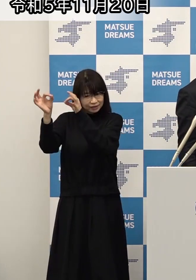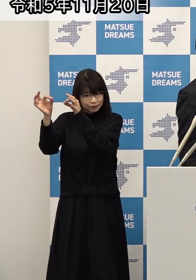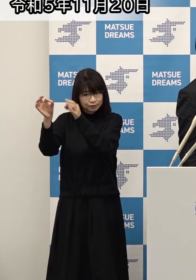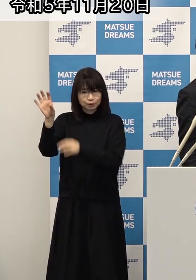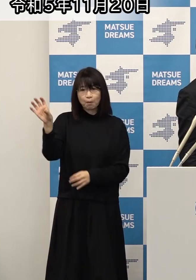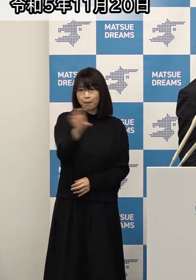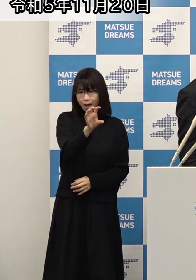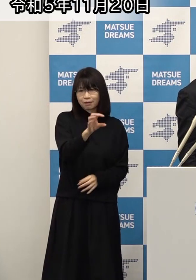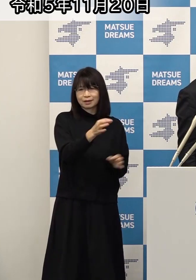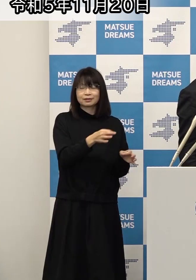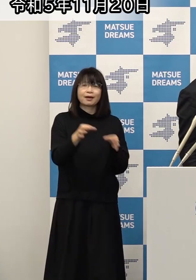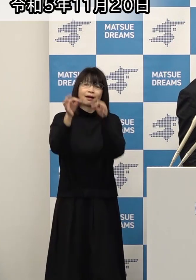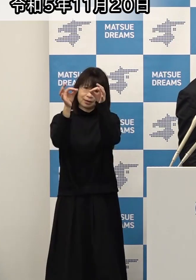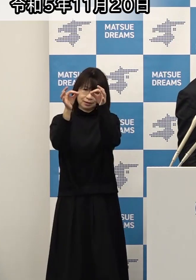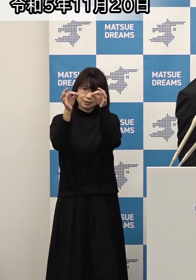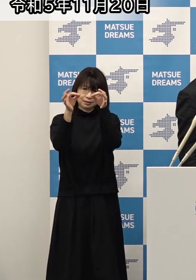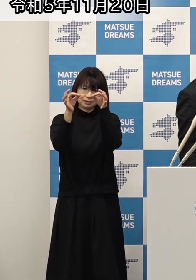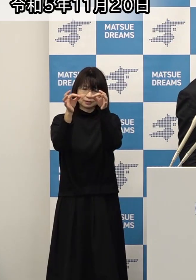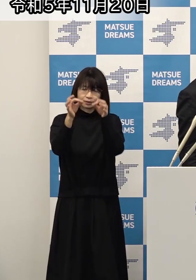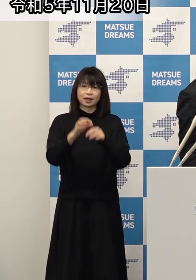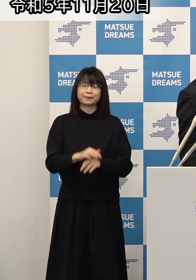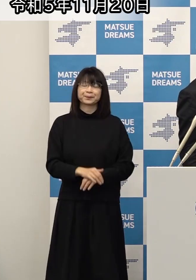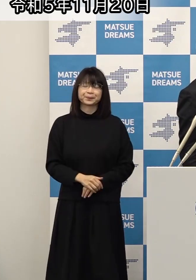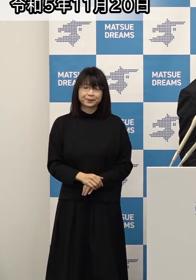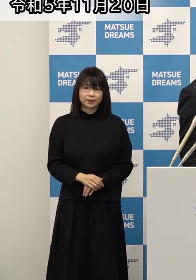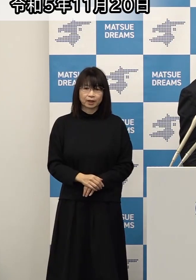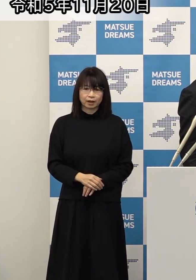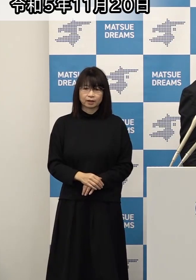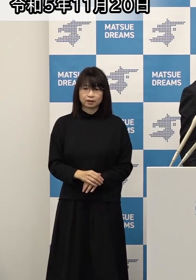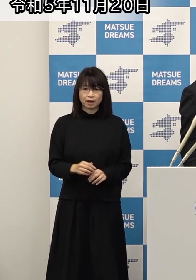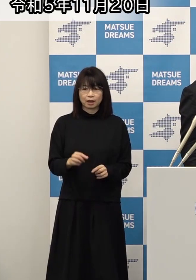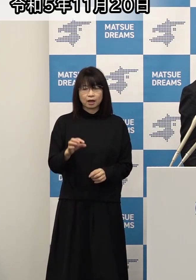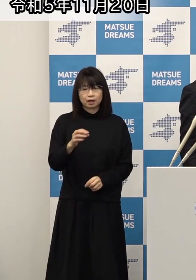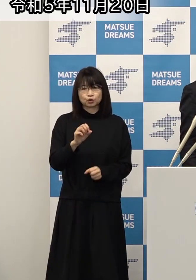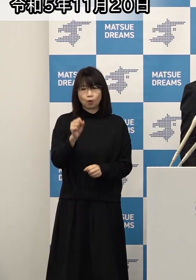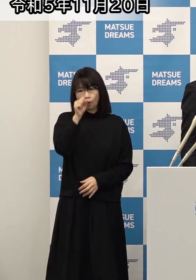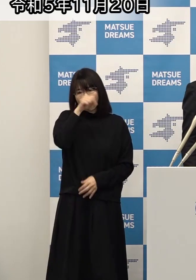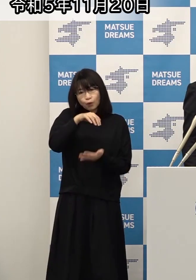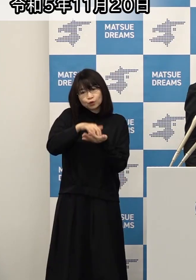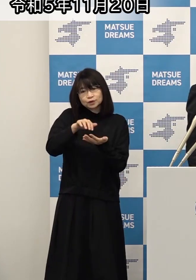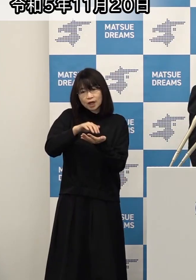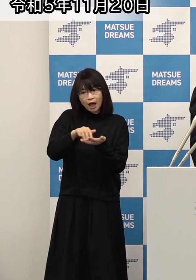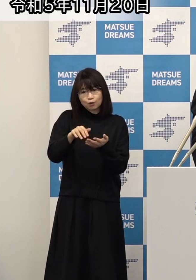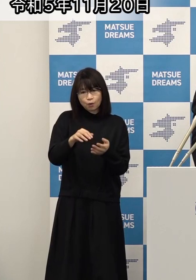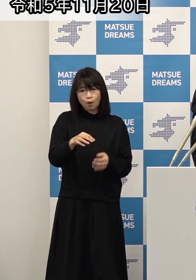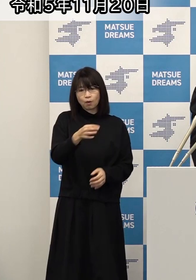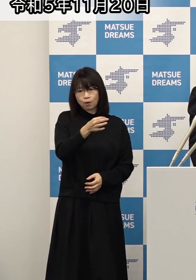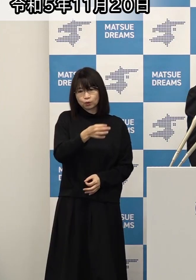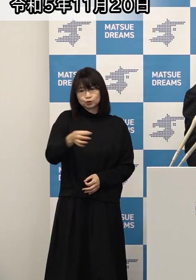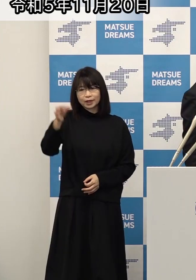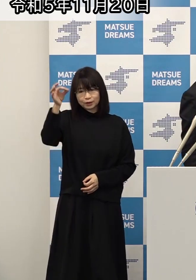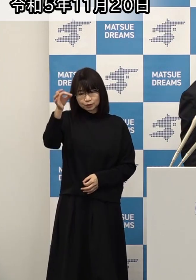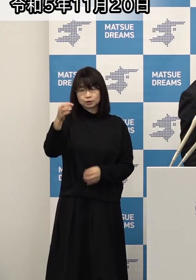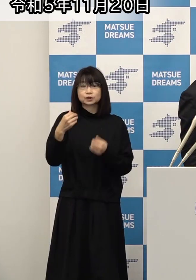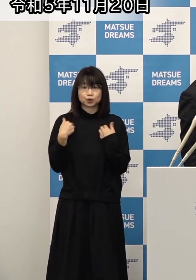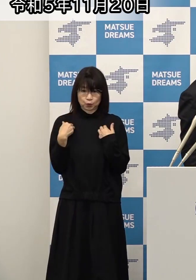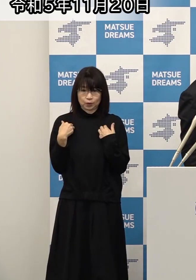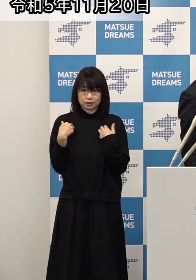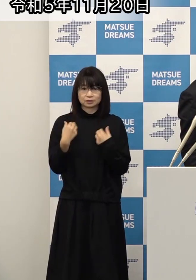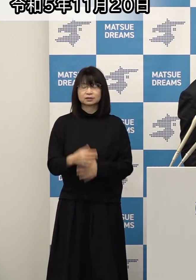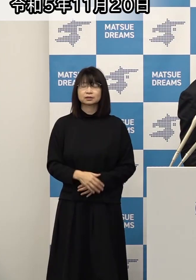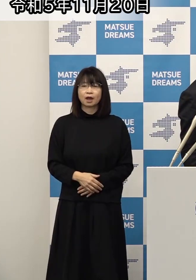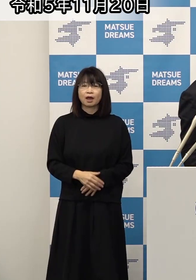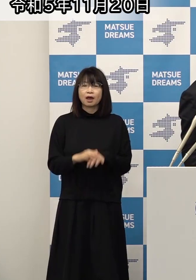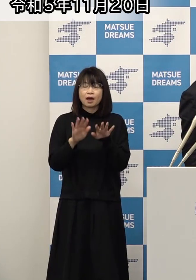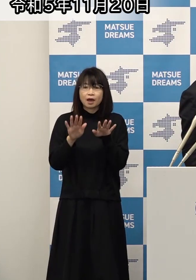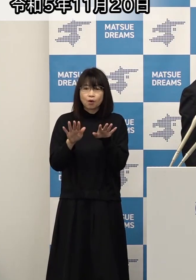をこのスライド条項の適用によって増額するといった予算を組ませていただきました。今回もですね、同